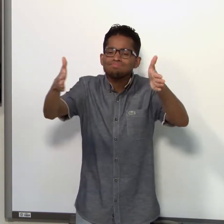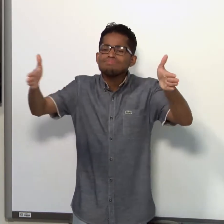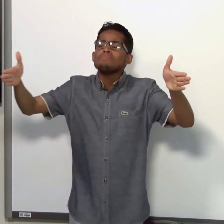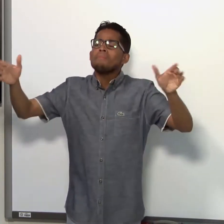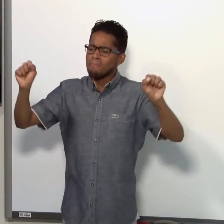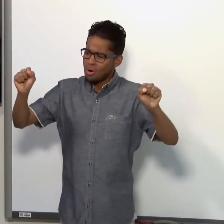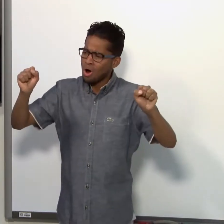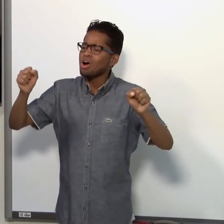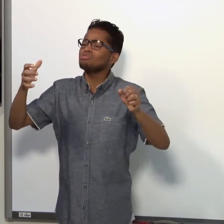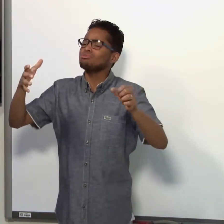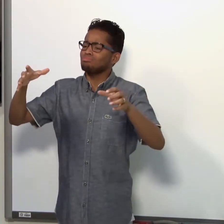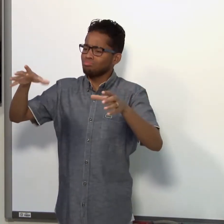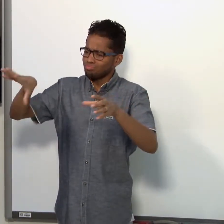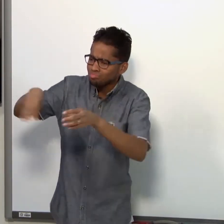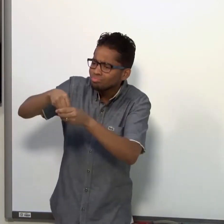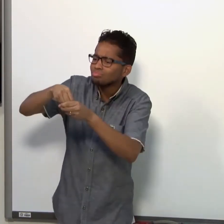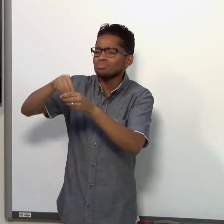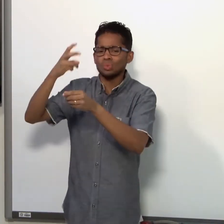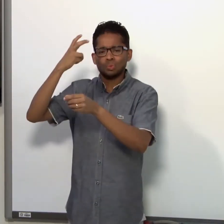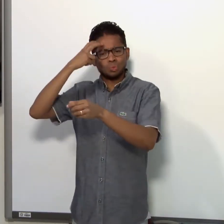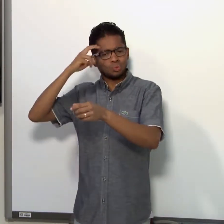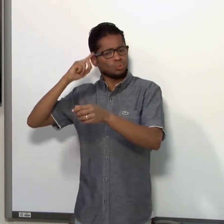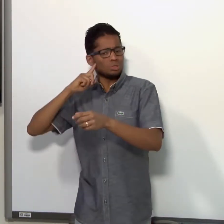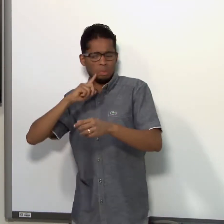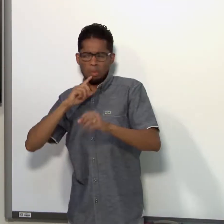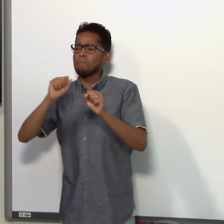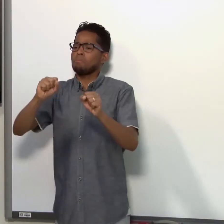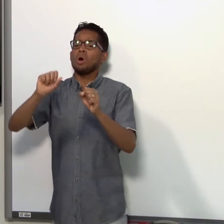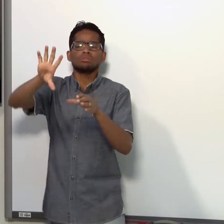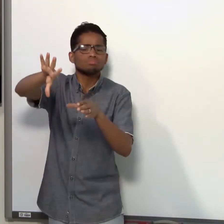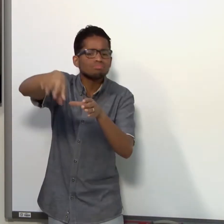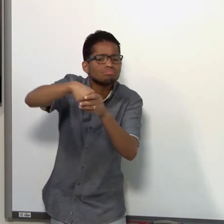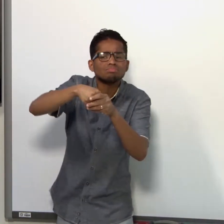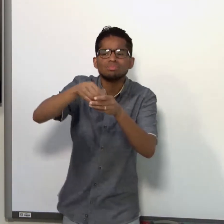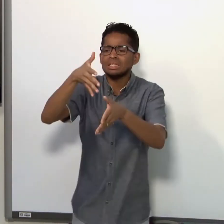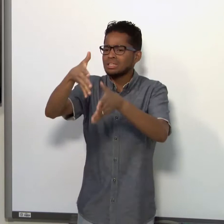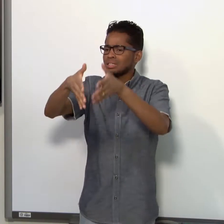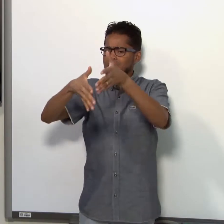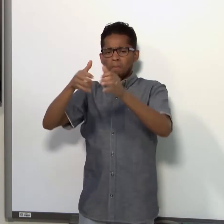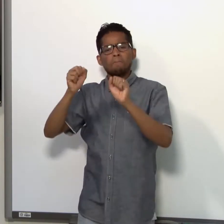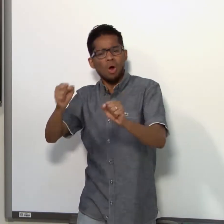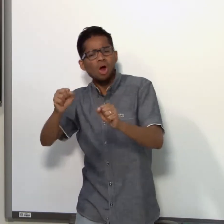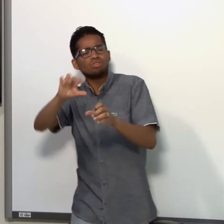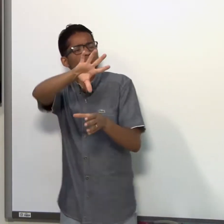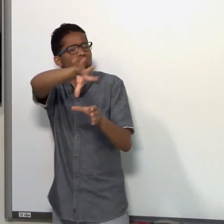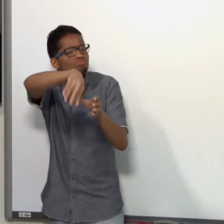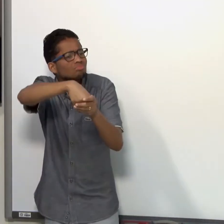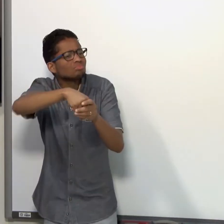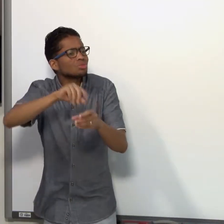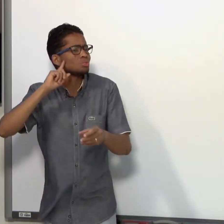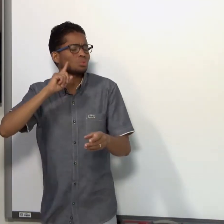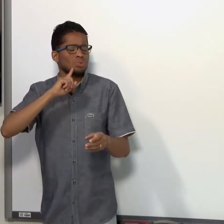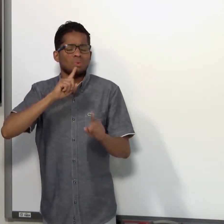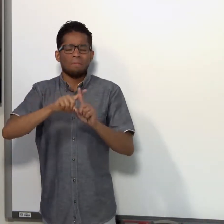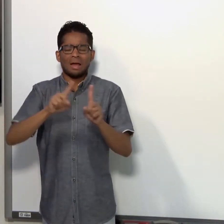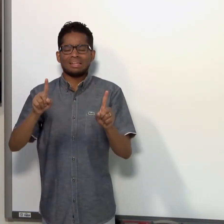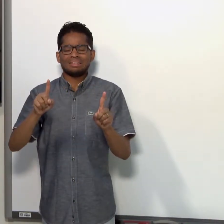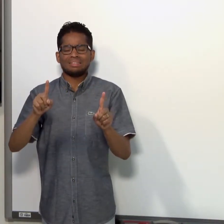a abrir espaços para a aceitação da língua de sinais, para o uso da língua de sinais, a